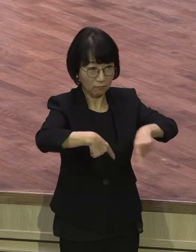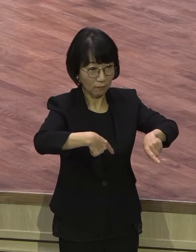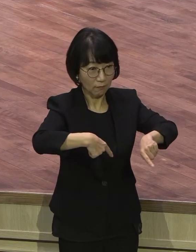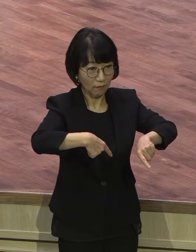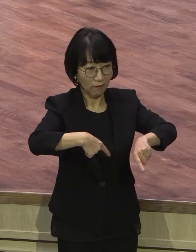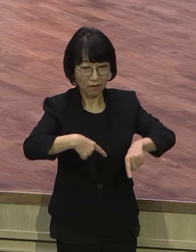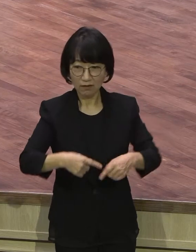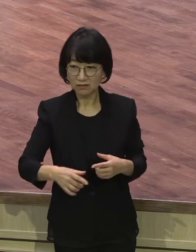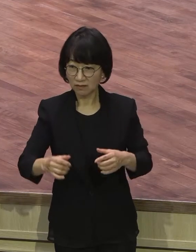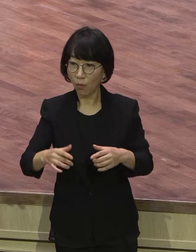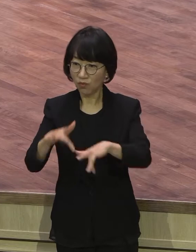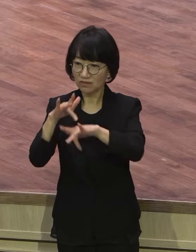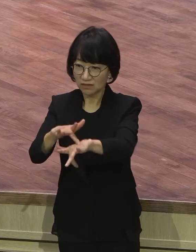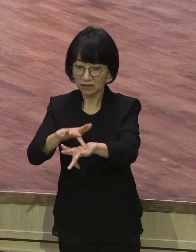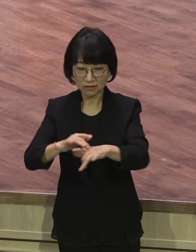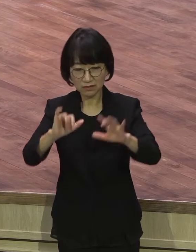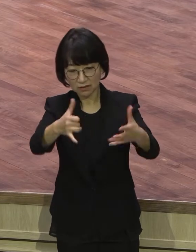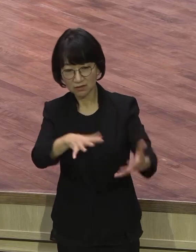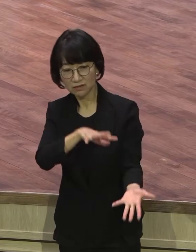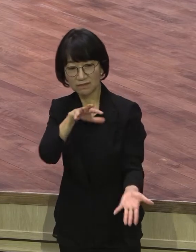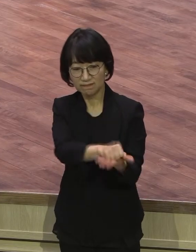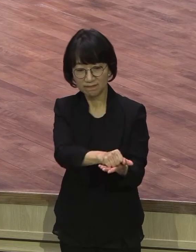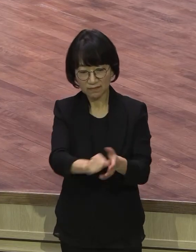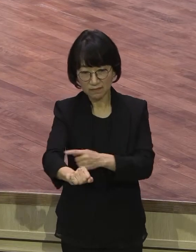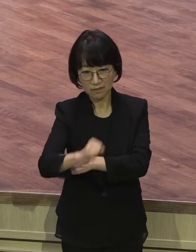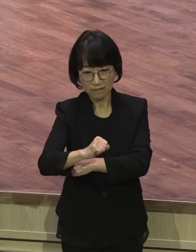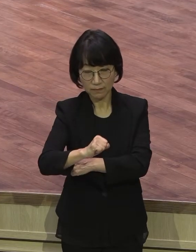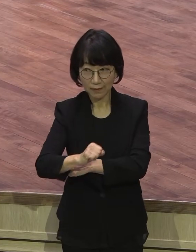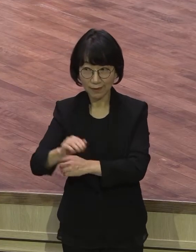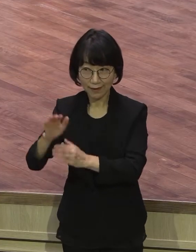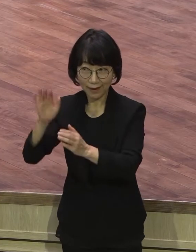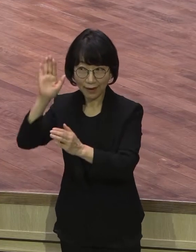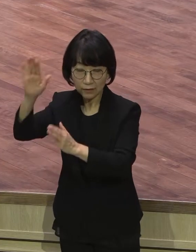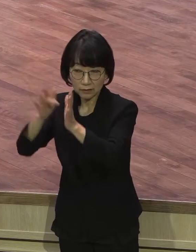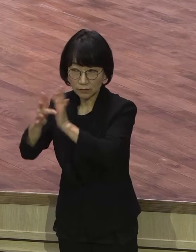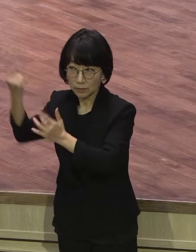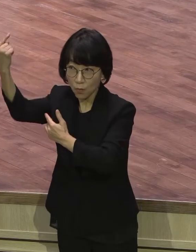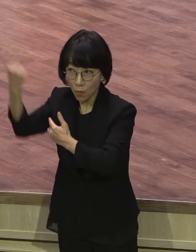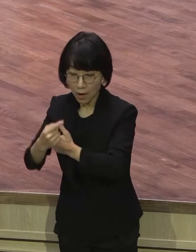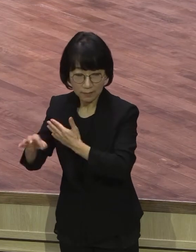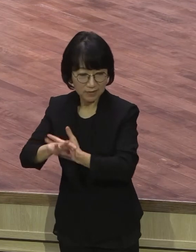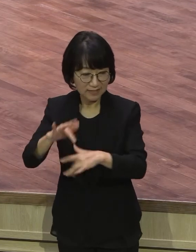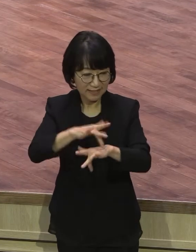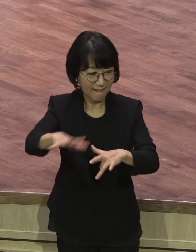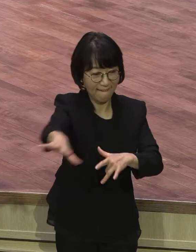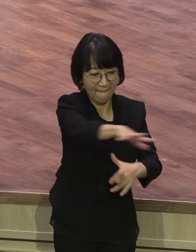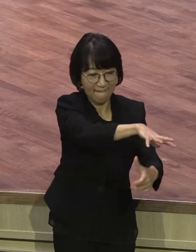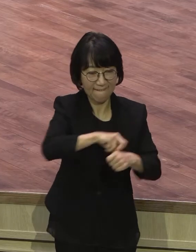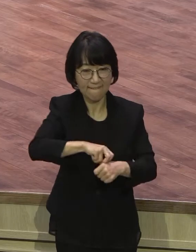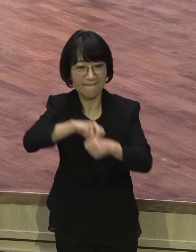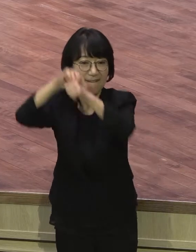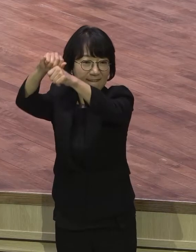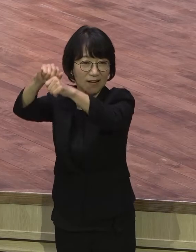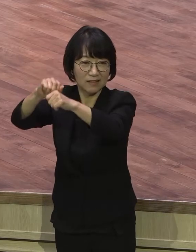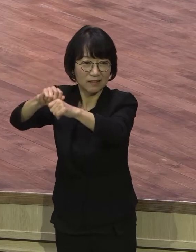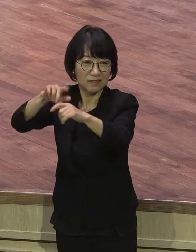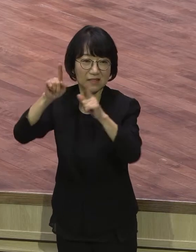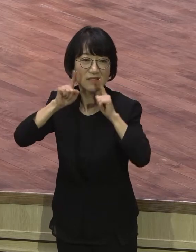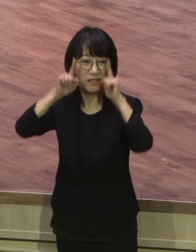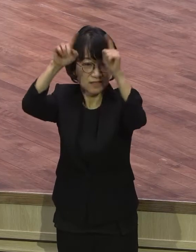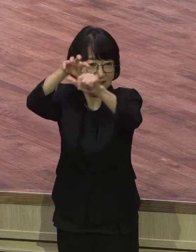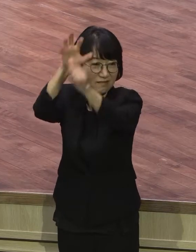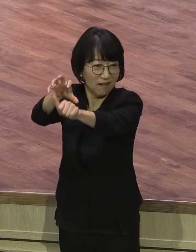사단이 이 세상을 다 잡고 있습니다. 예수님 오시면 이제 무중에 같이 다 갇히게 되는데 뭐